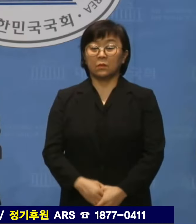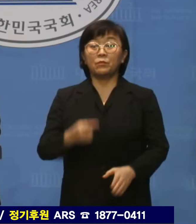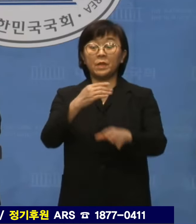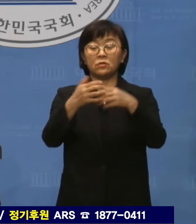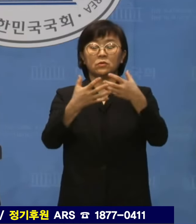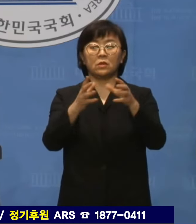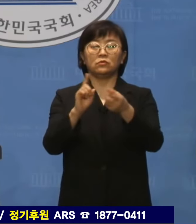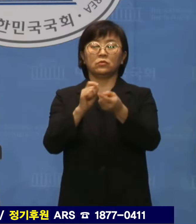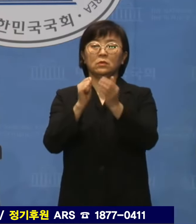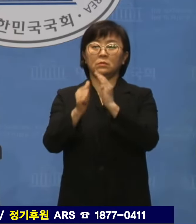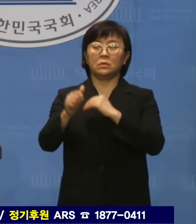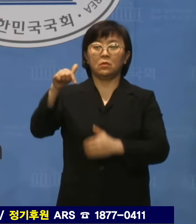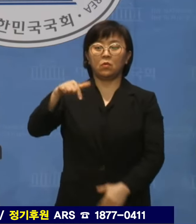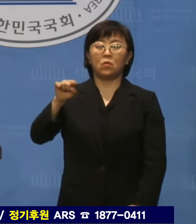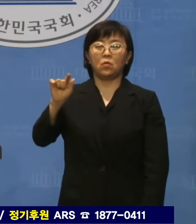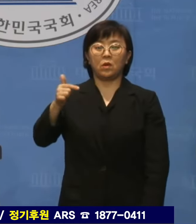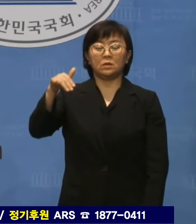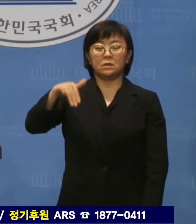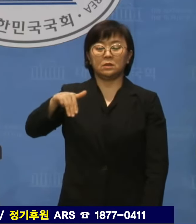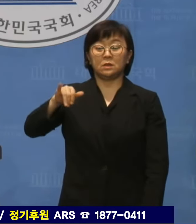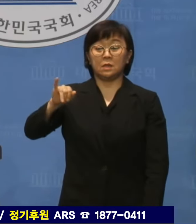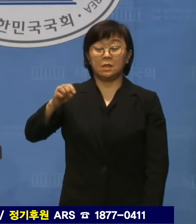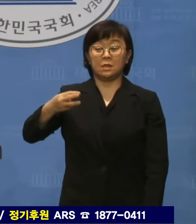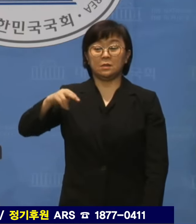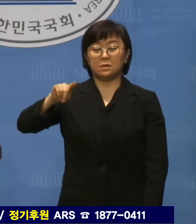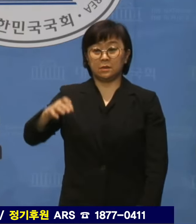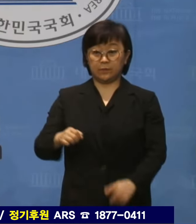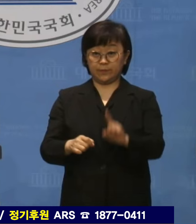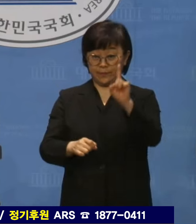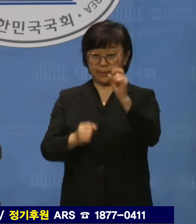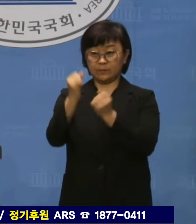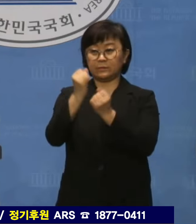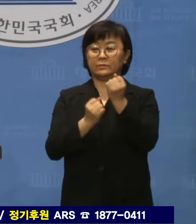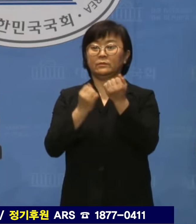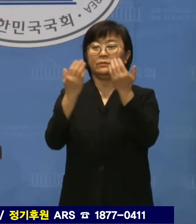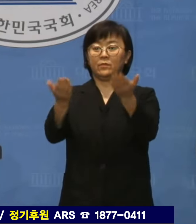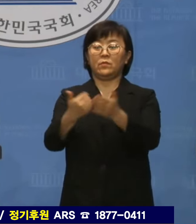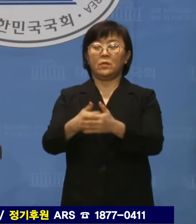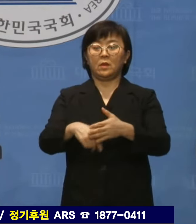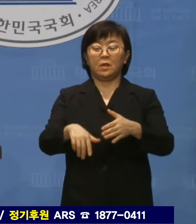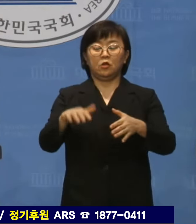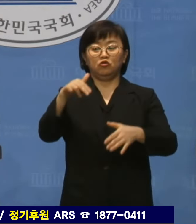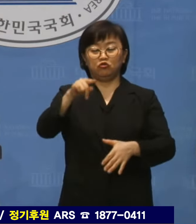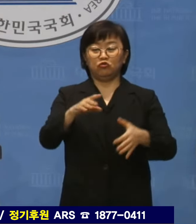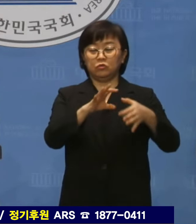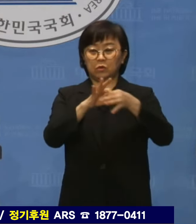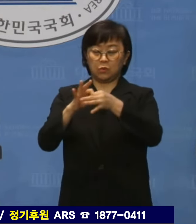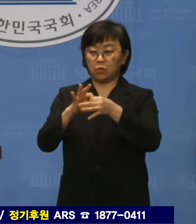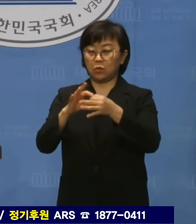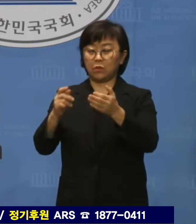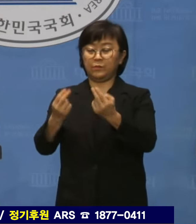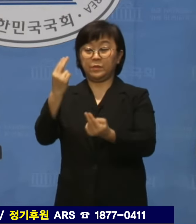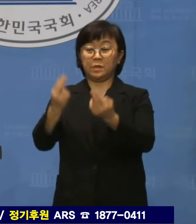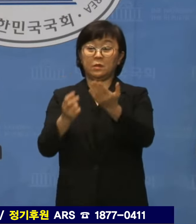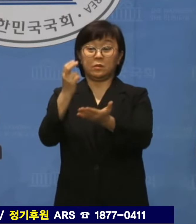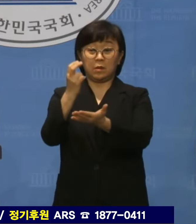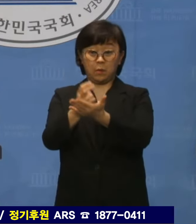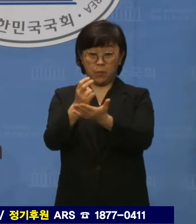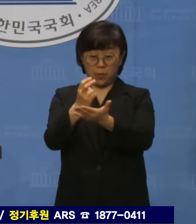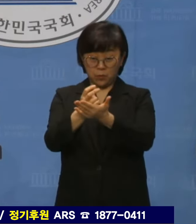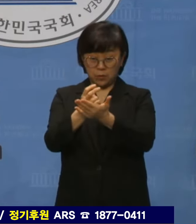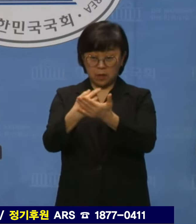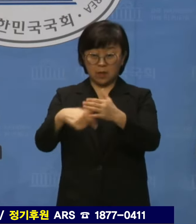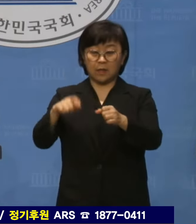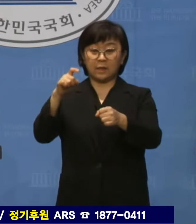민주당 수석 대변인 권칠성 있니다 브리핑 한 건을 하겠습니다 준연동형 비례대표 제도의 취지를